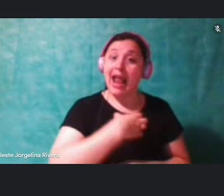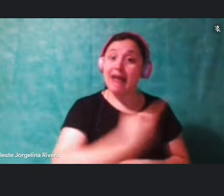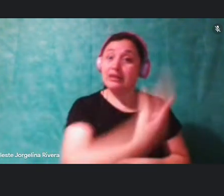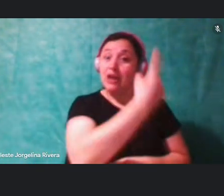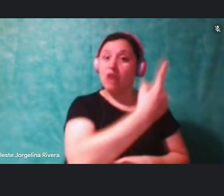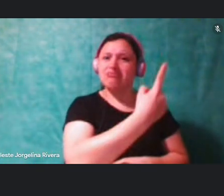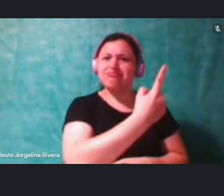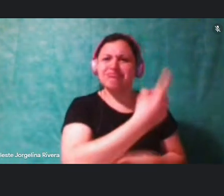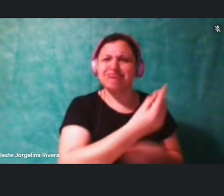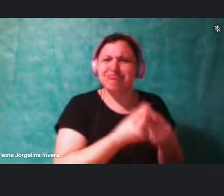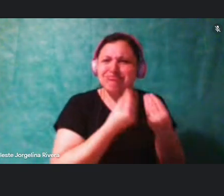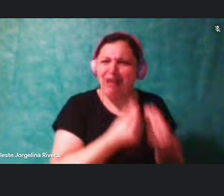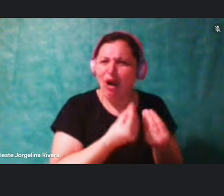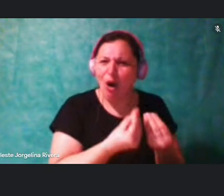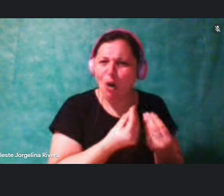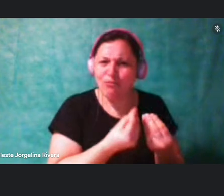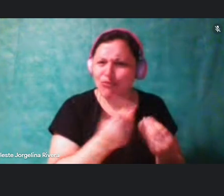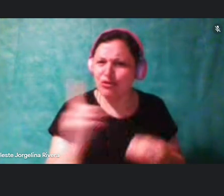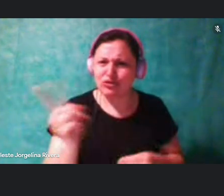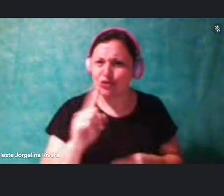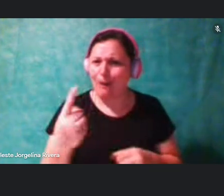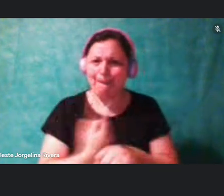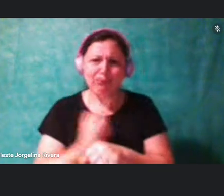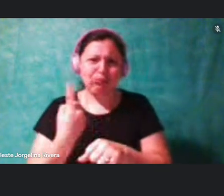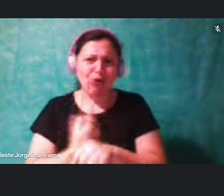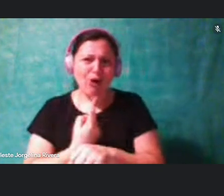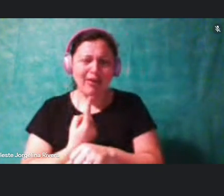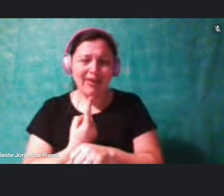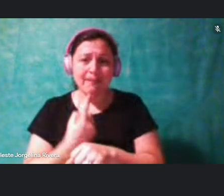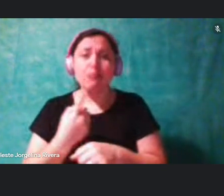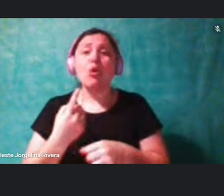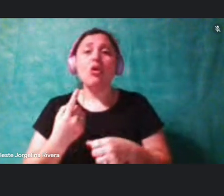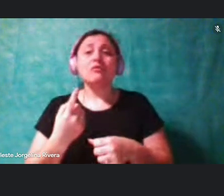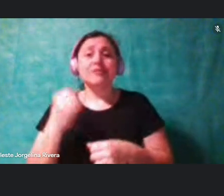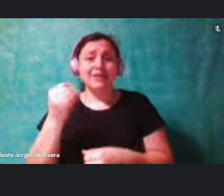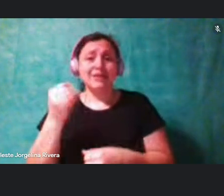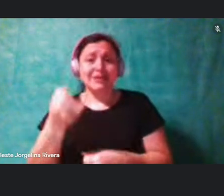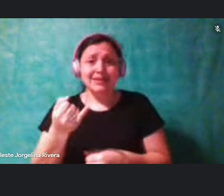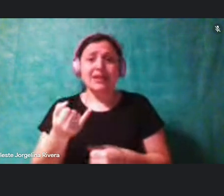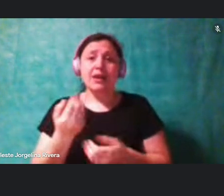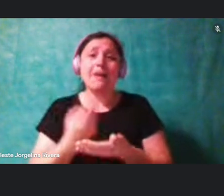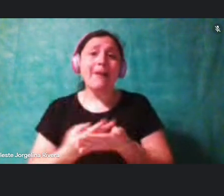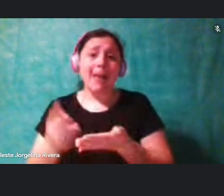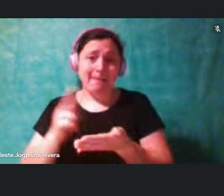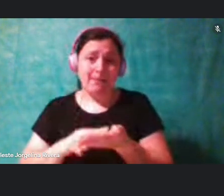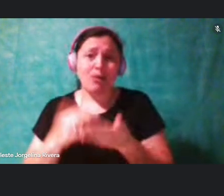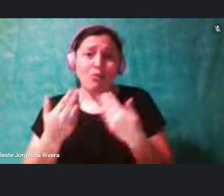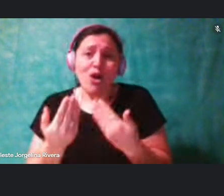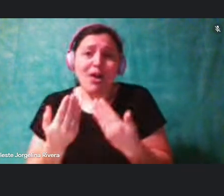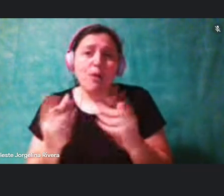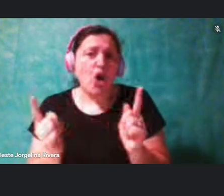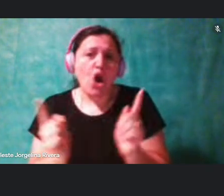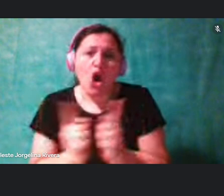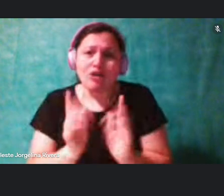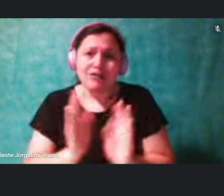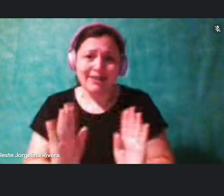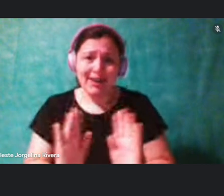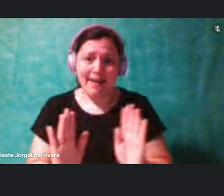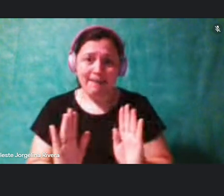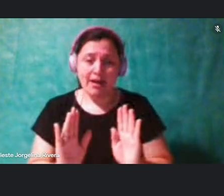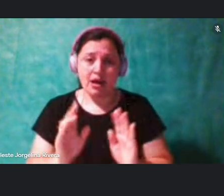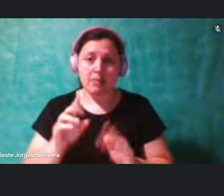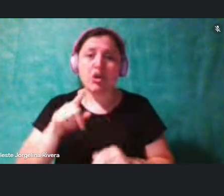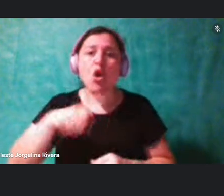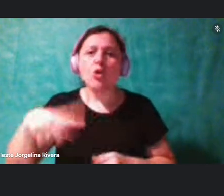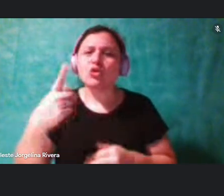a verlo, vamos a analizarlo, pero para poder avanzar, tenemos que dar algo que ya ustedes ya lo hayan incorporado,